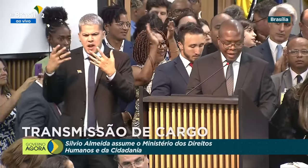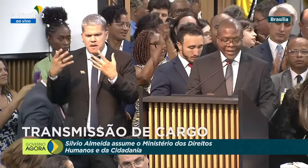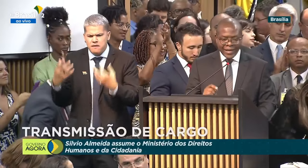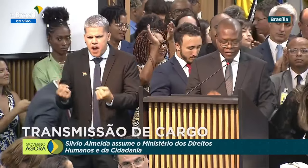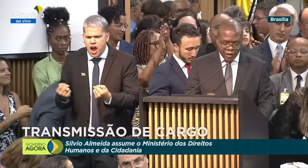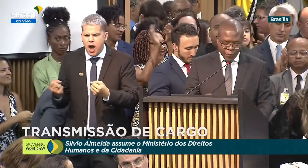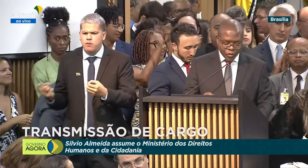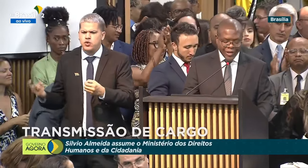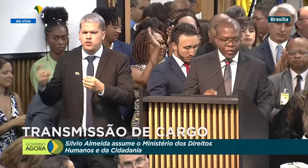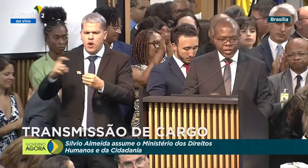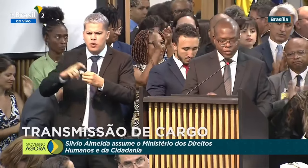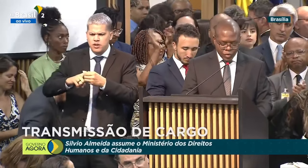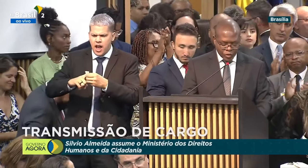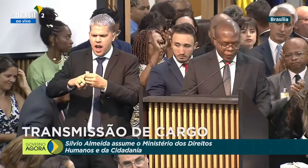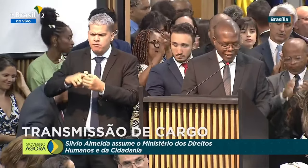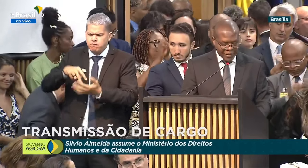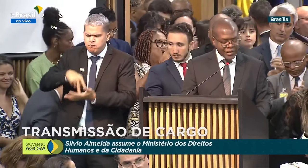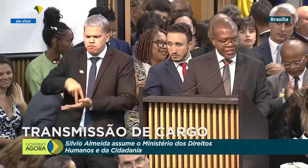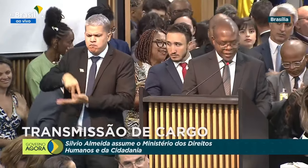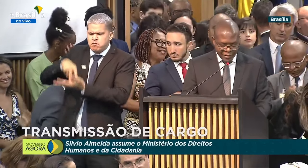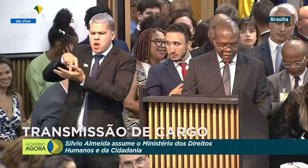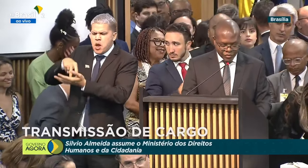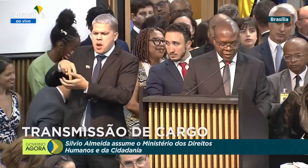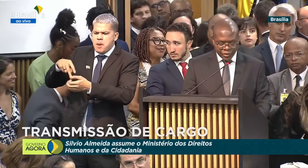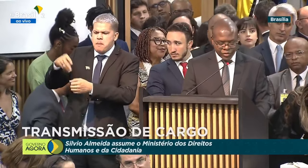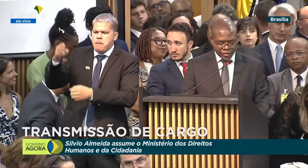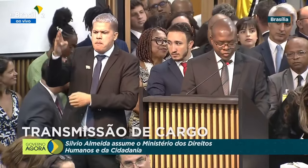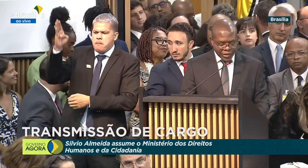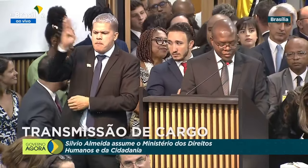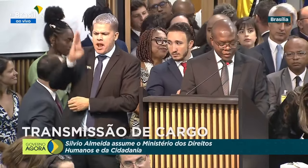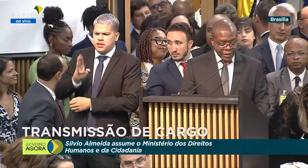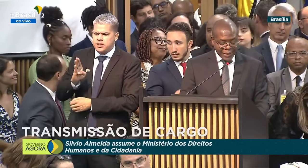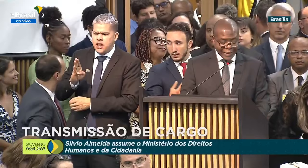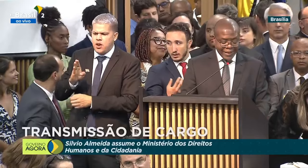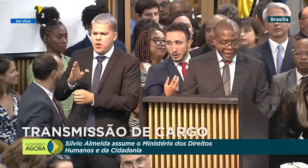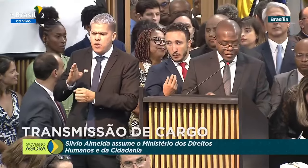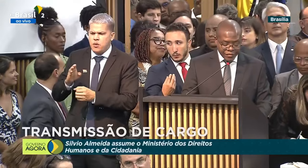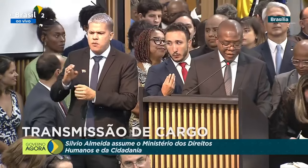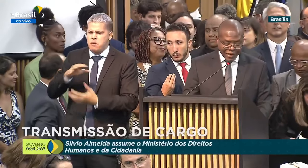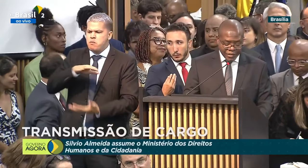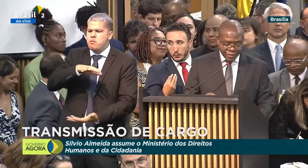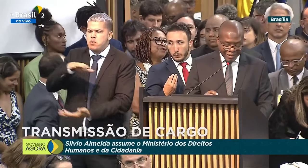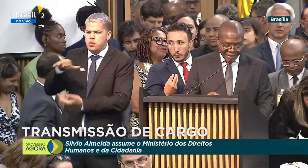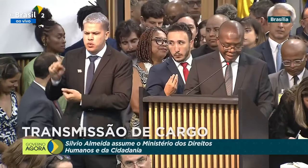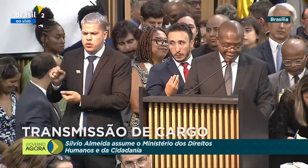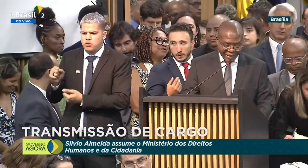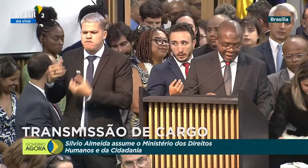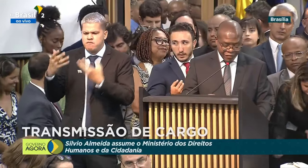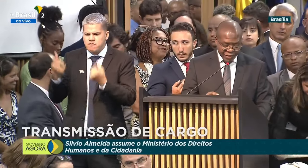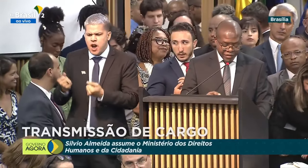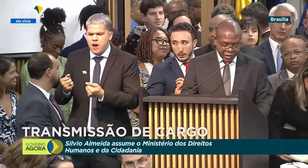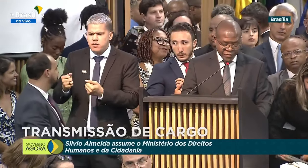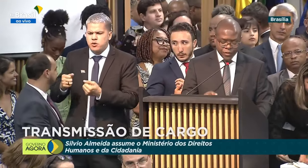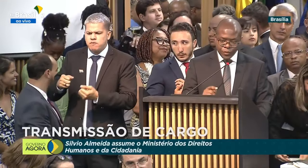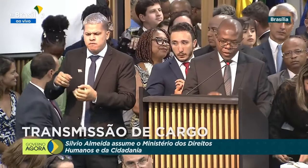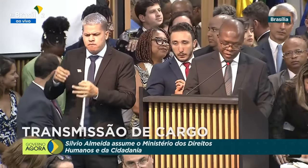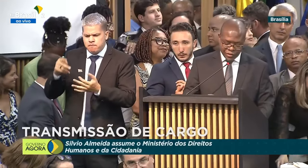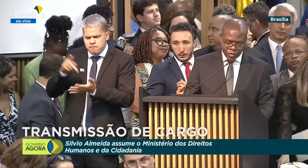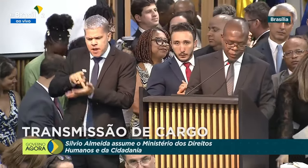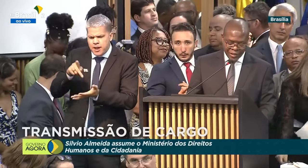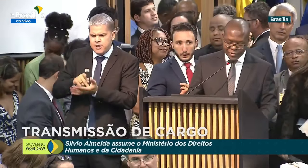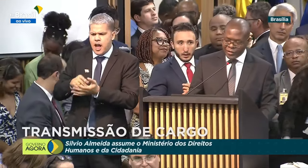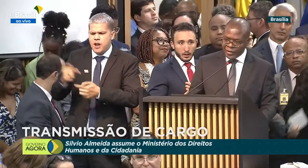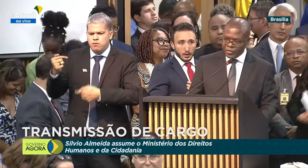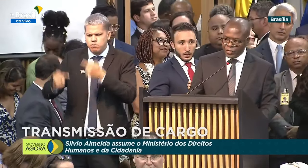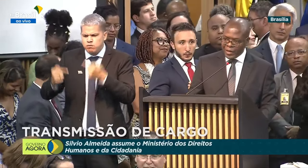retomar e elevar o protagonismo do nosso país na agenda internacional dos direitos humanos e reativar de maneira efetiva as